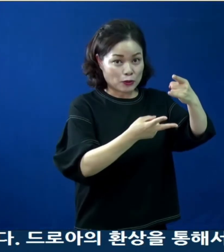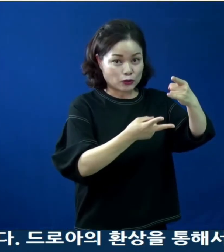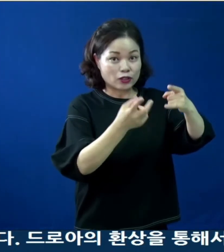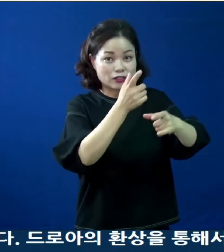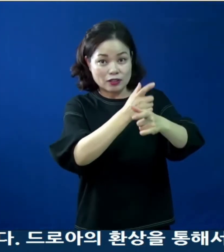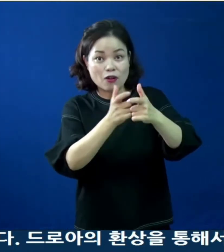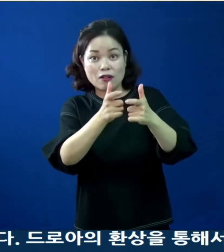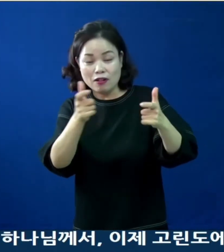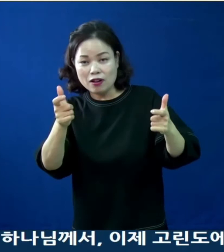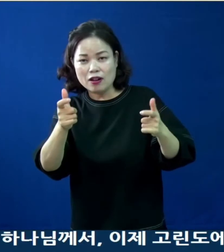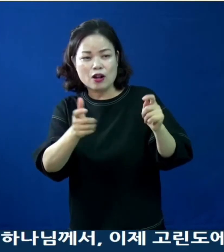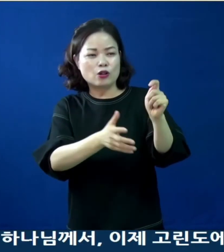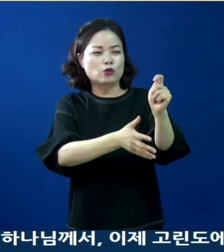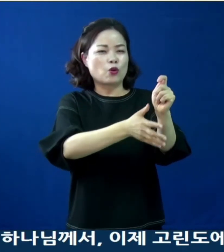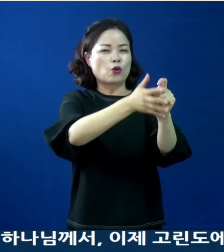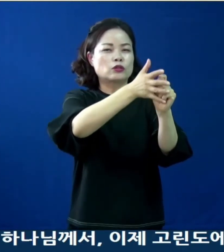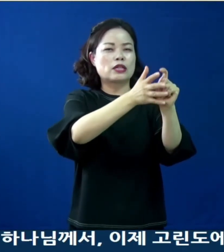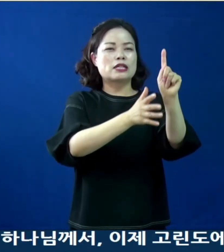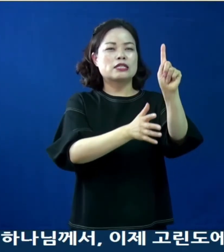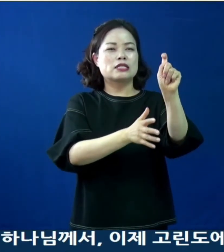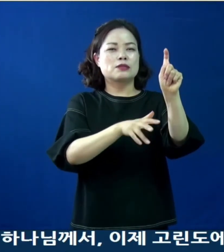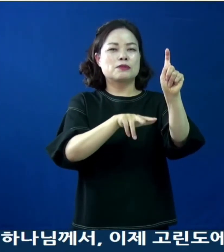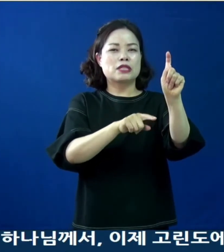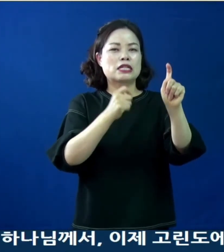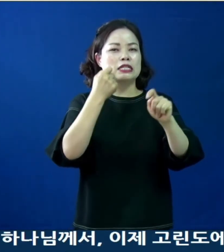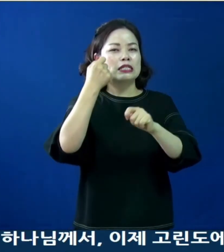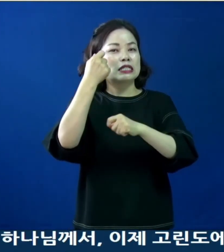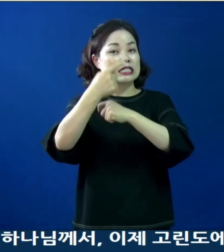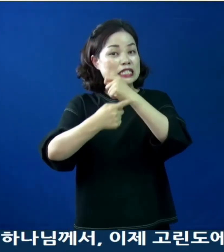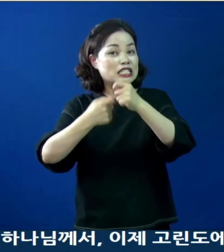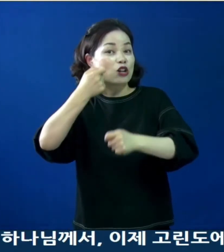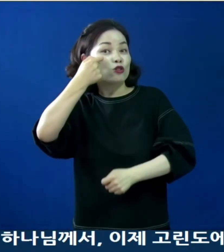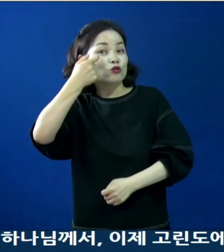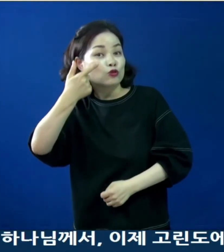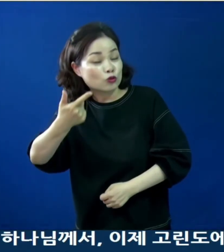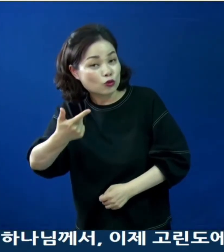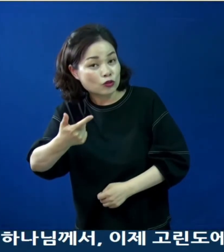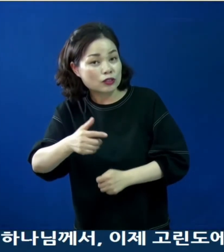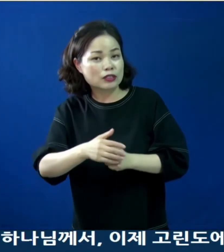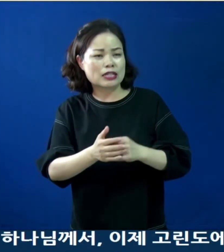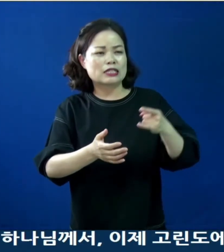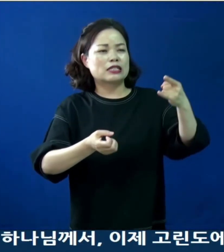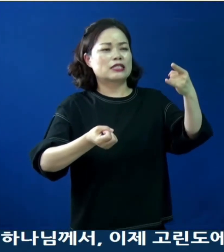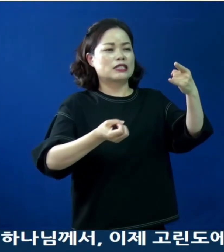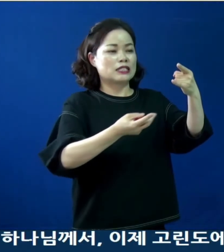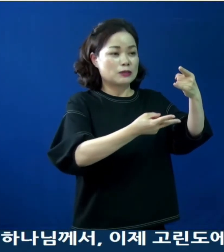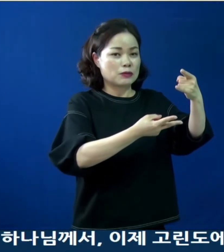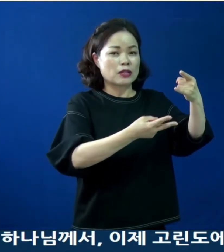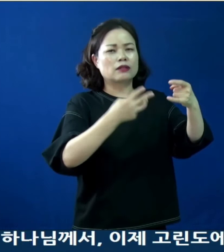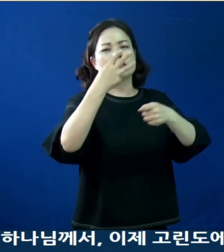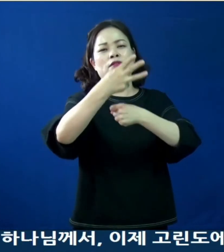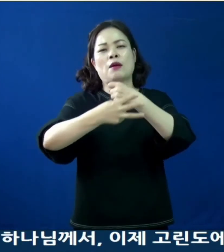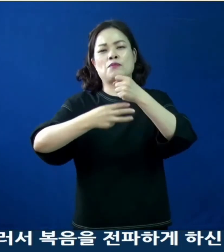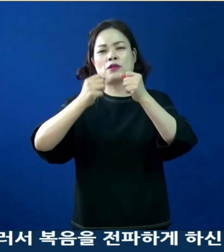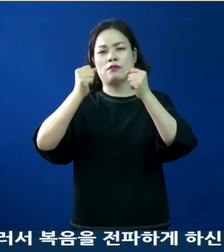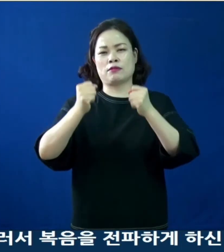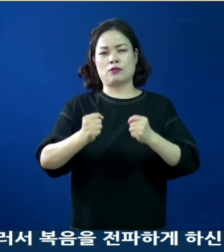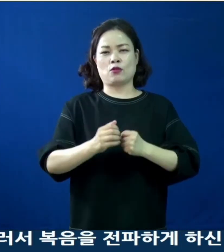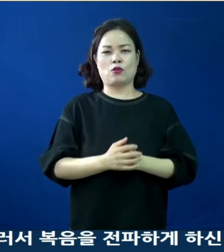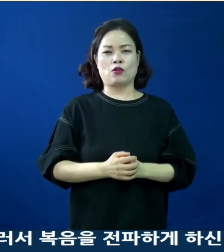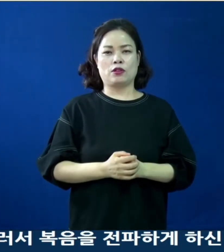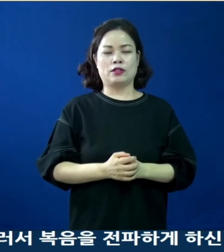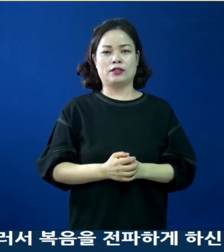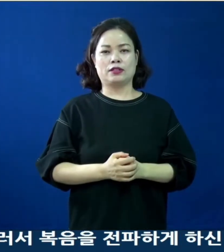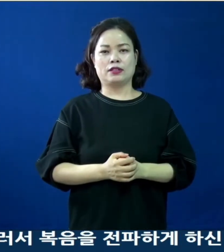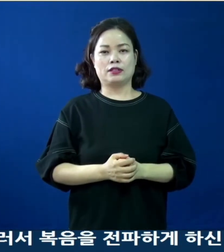그래서 고린도에는 11절에 보면 1년 6개월 머물렀는데 에베소에는 더블이 돼요. 더블. 3년을 머물게 됩니다.